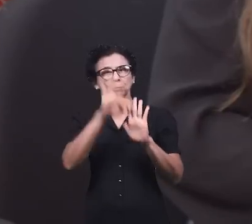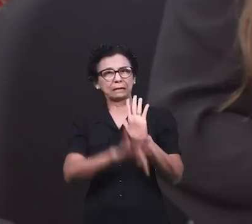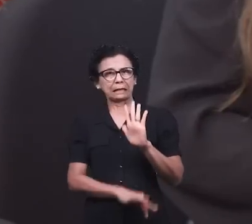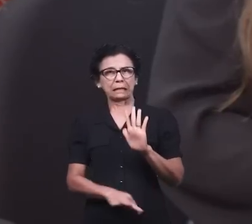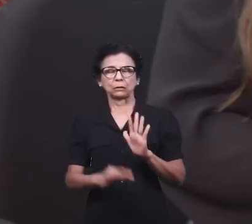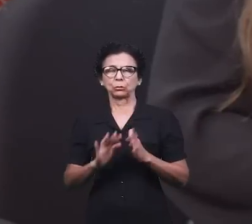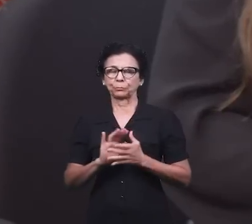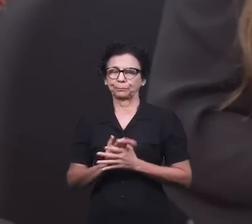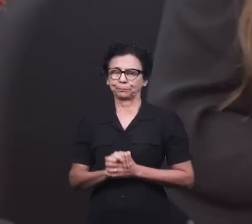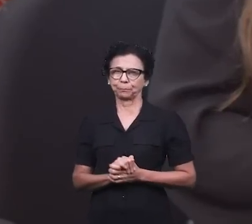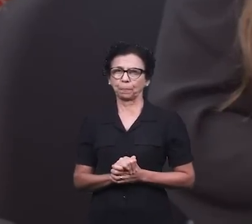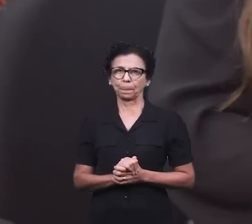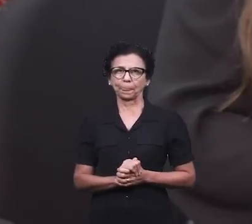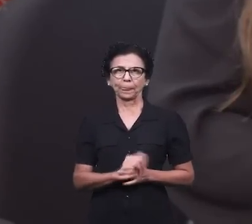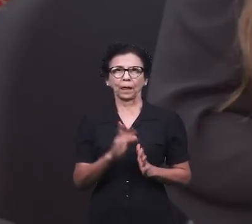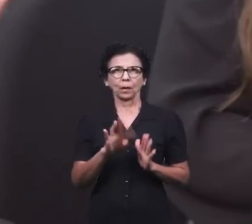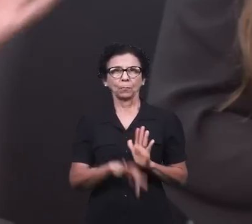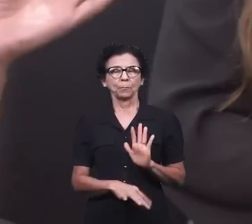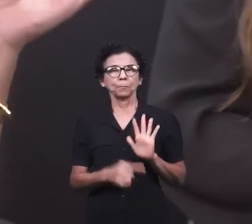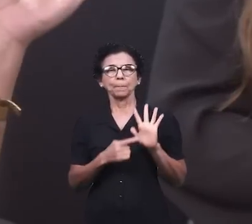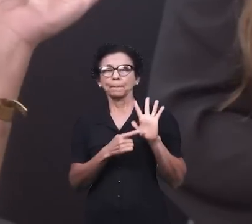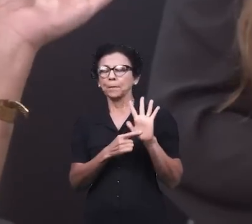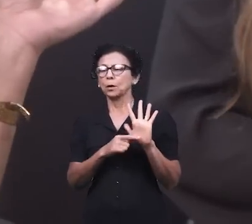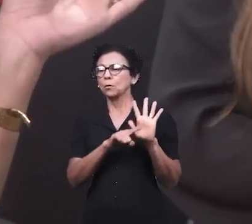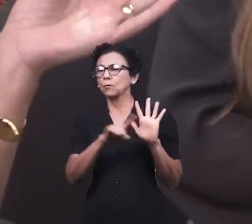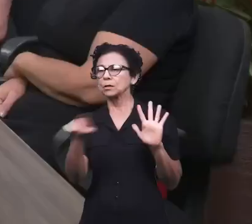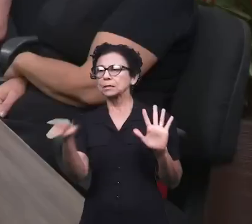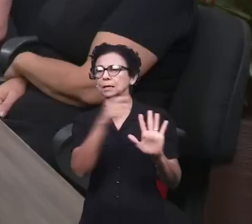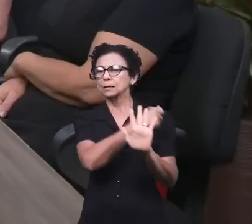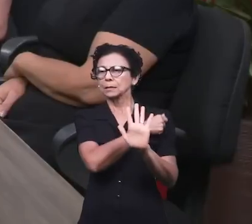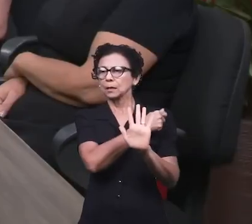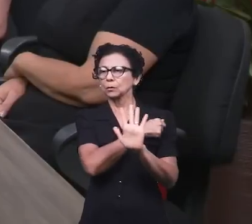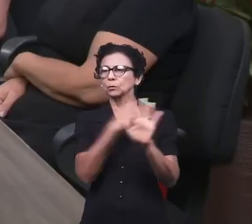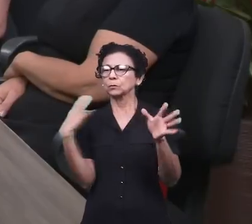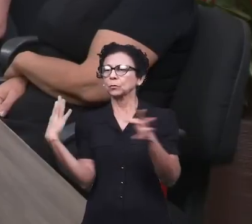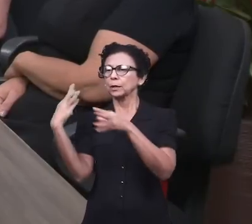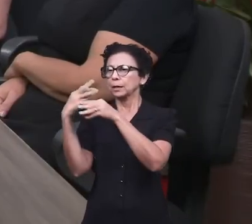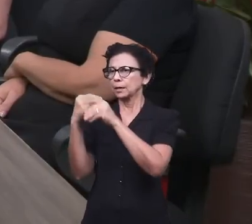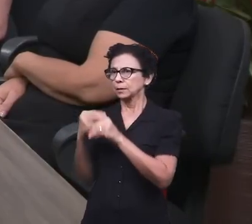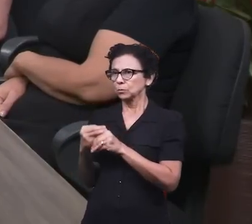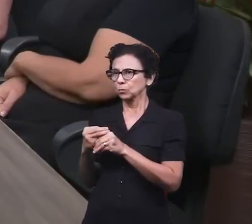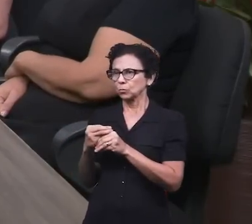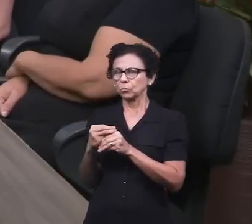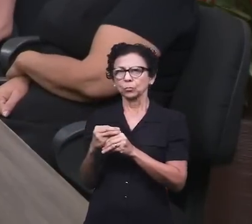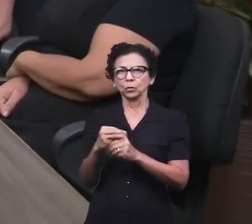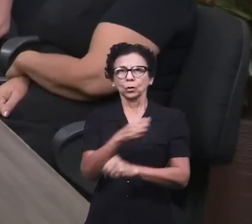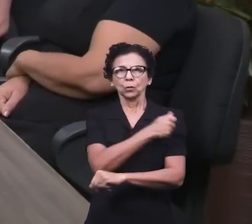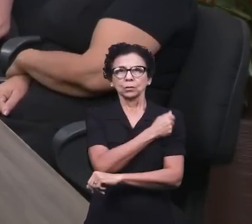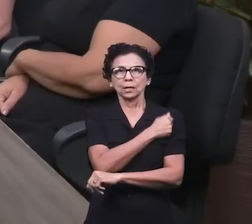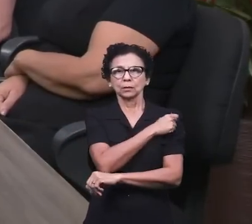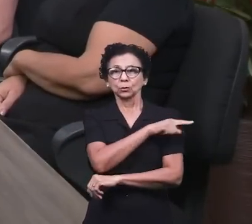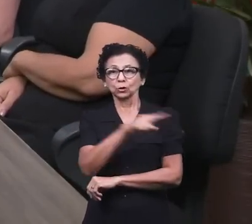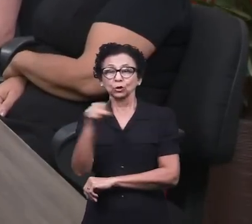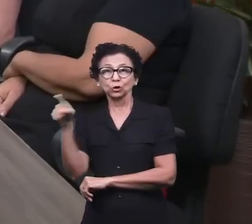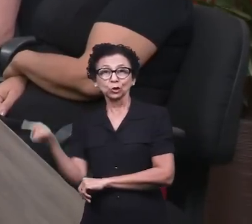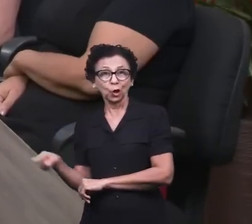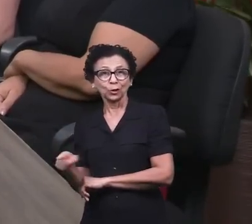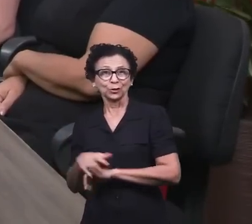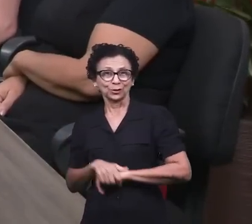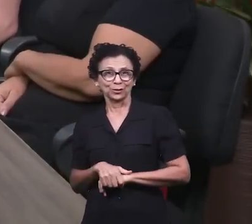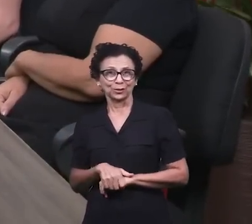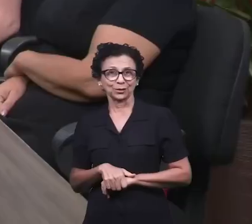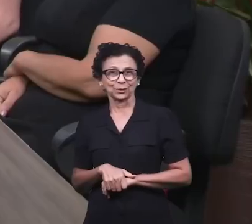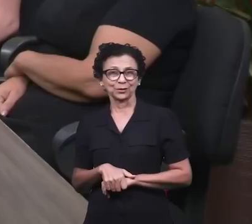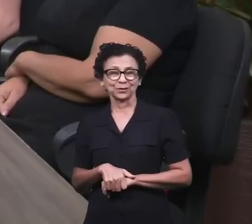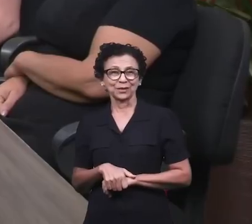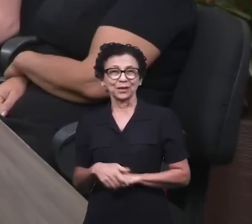texto aqui vocês vão fazer o resumo. Vai sair 100% igual o de todos? Não vão sair 100%. Não. Claro que não, exatamente. Então, uns